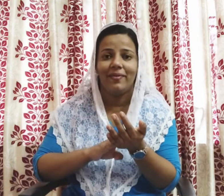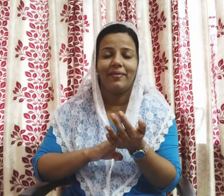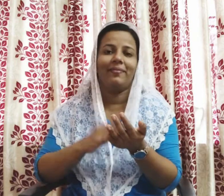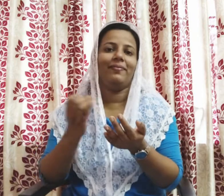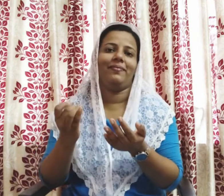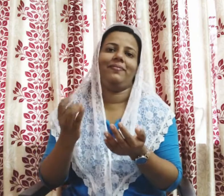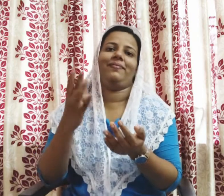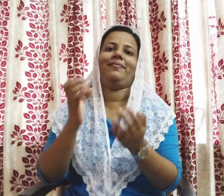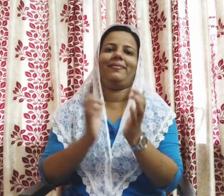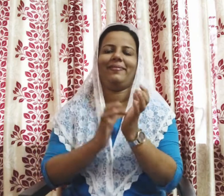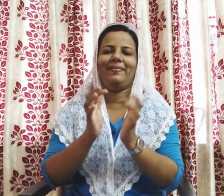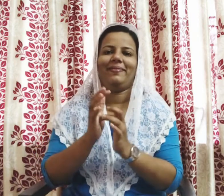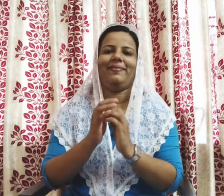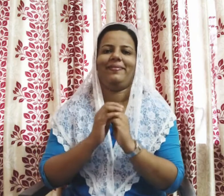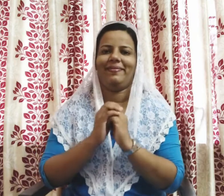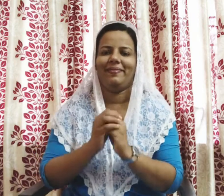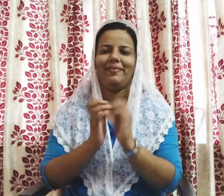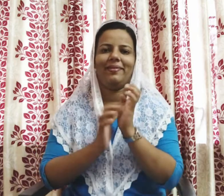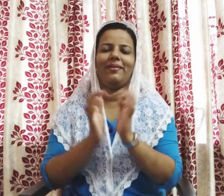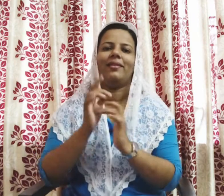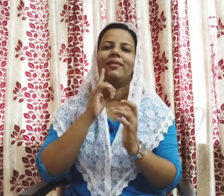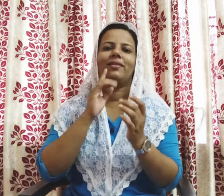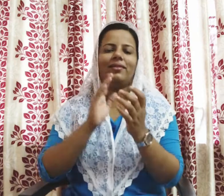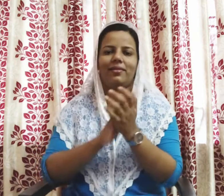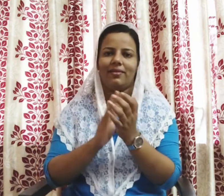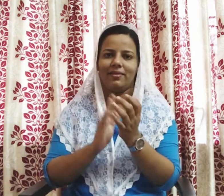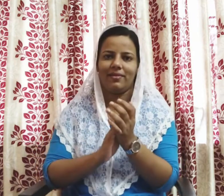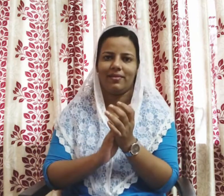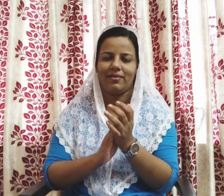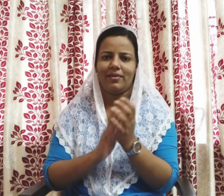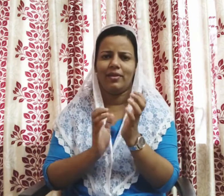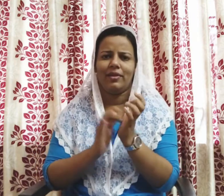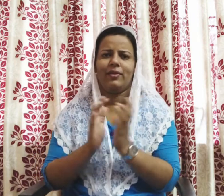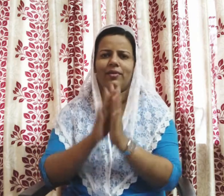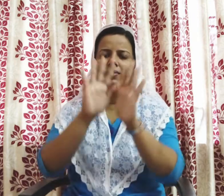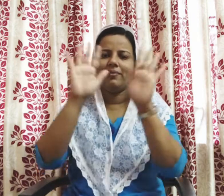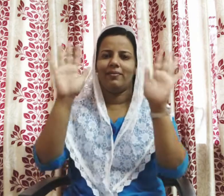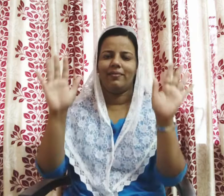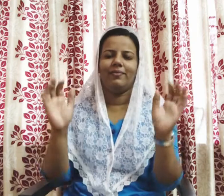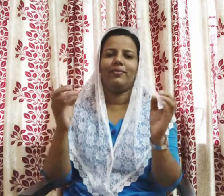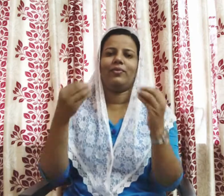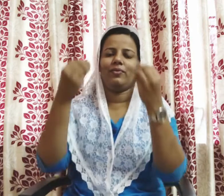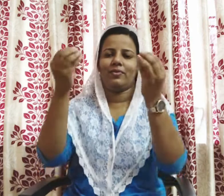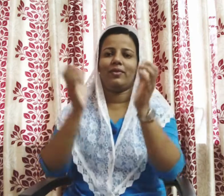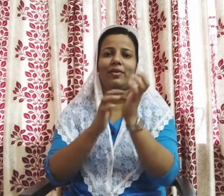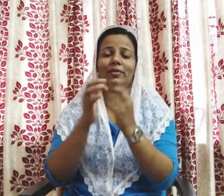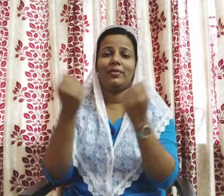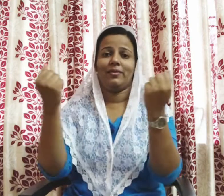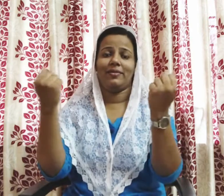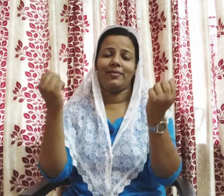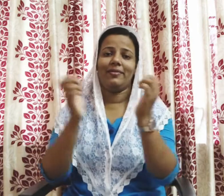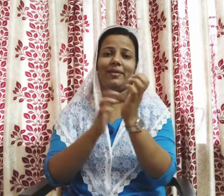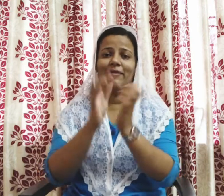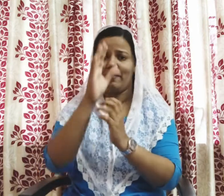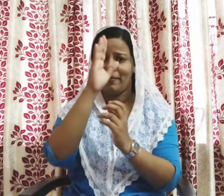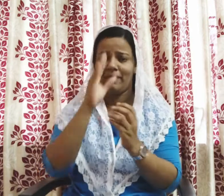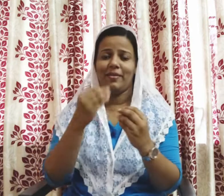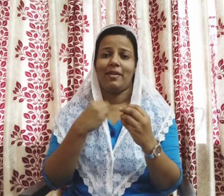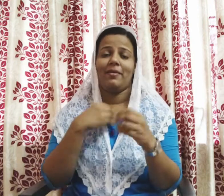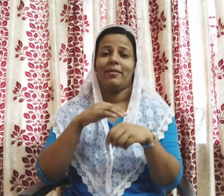പ്രഭാതത്തിൽ നമ്മുടെ കർത്താവിനെ ആരാധിക്കുവാൻ, നമ്മുടെ കർത്താവിനെ സ്തുതിക്കുവാൻ, കർത്താവിന് വേണ്ട മഹത്വം കൊടുക്കുവാൻ തക്കവണ്ണം സർവശക്തനായ നമ്മുടെ പിതാവ് നമ്മളെ ഉണർത്തിയ